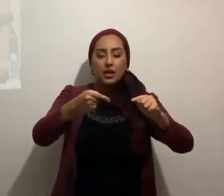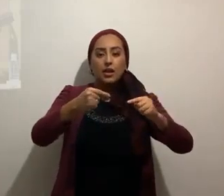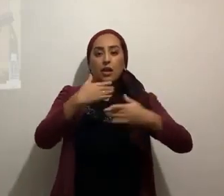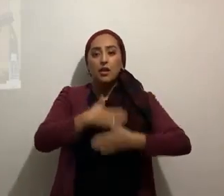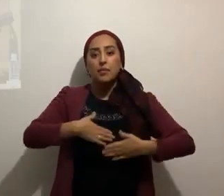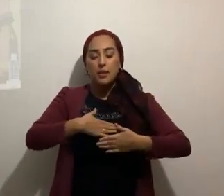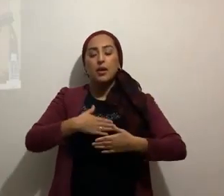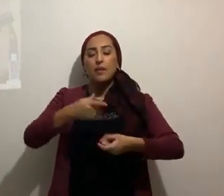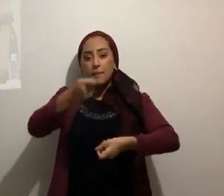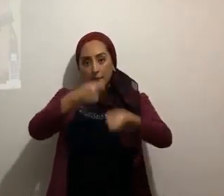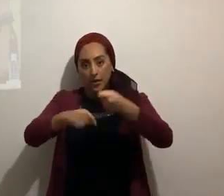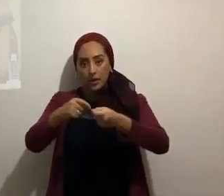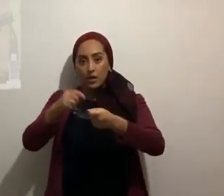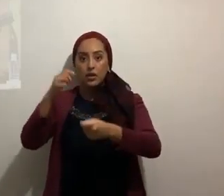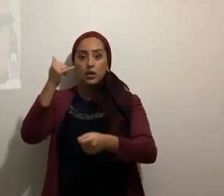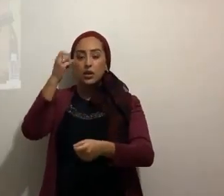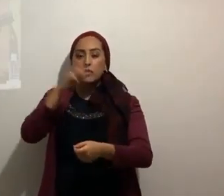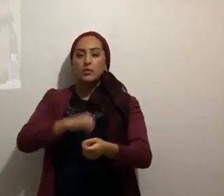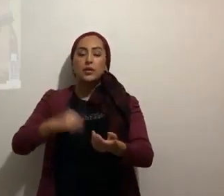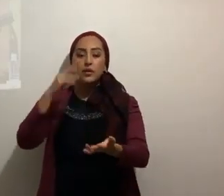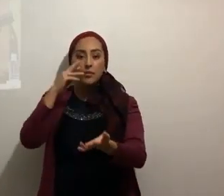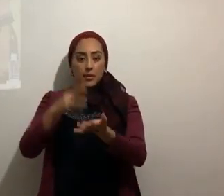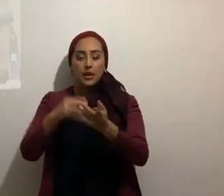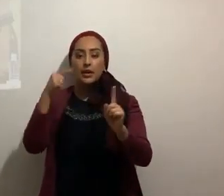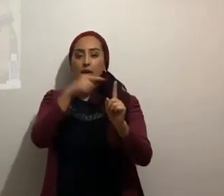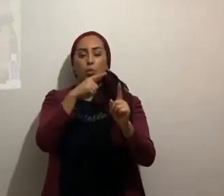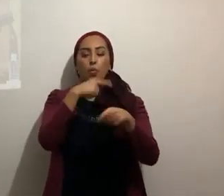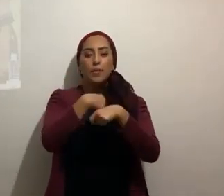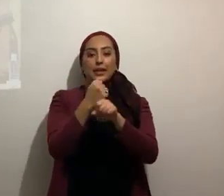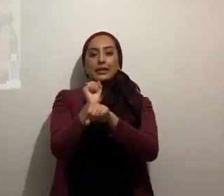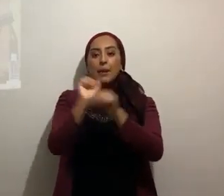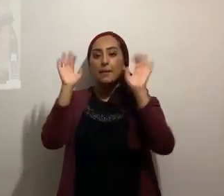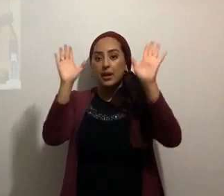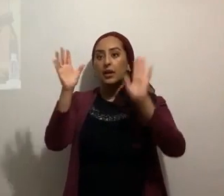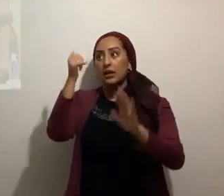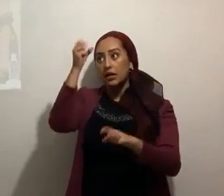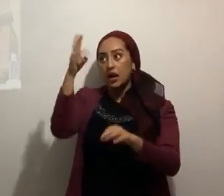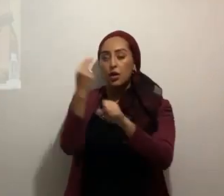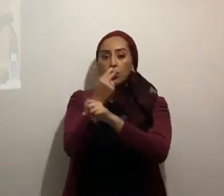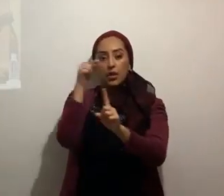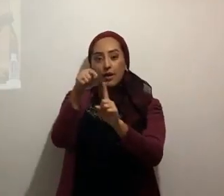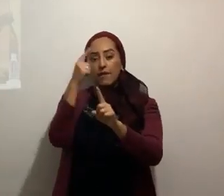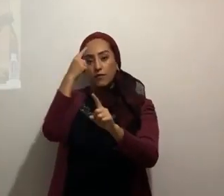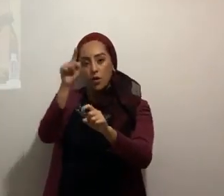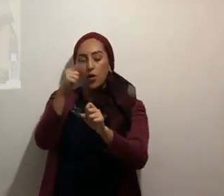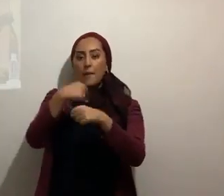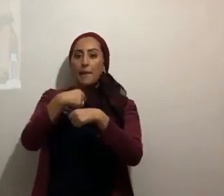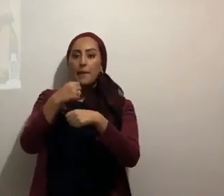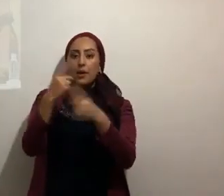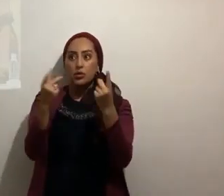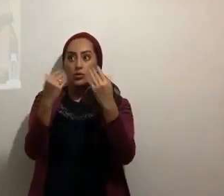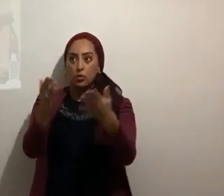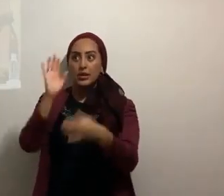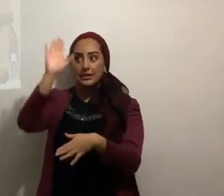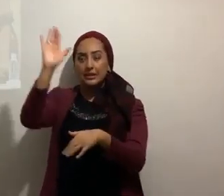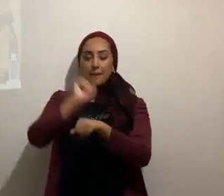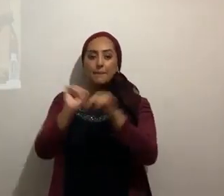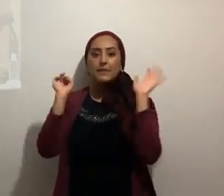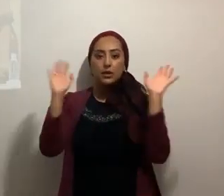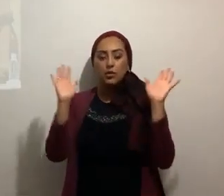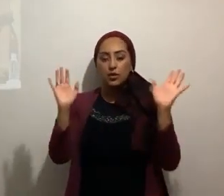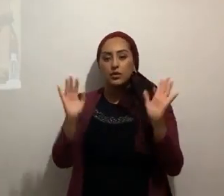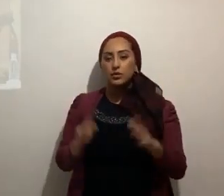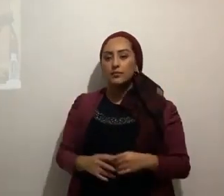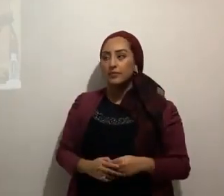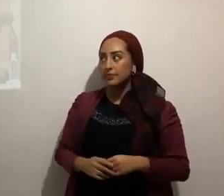HaKodesh es el que hace milagros. O sea, Yahshua lo utiliza para hacer sus milagros. O sea, los milagros los